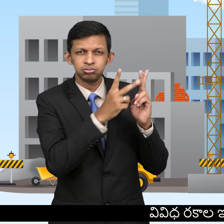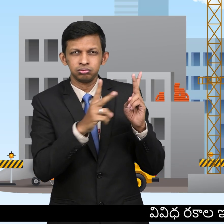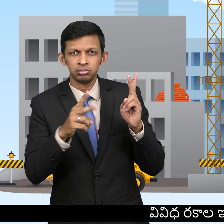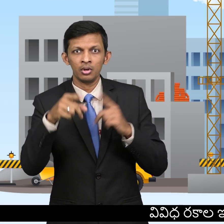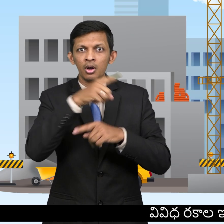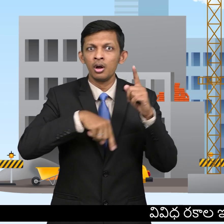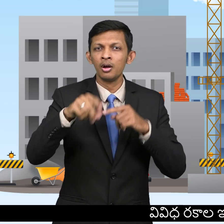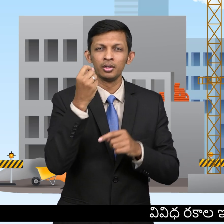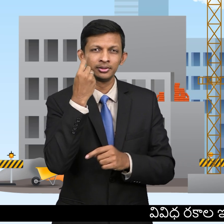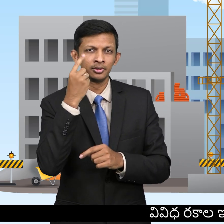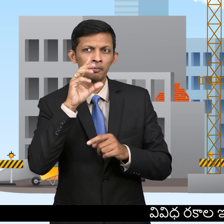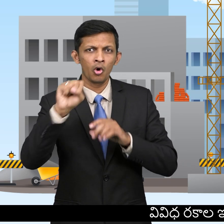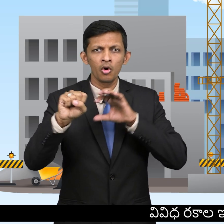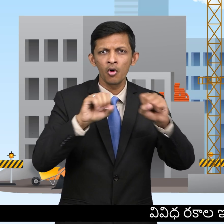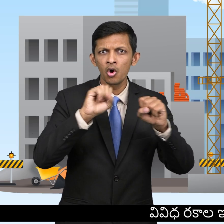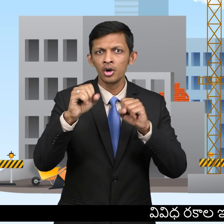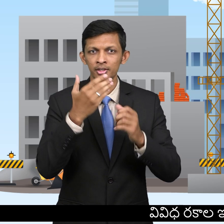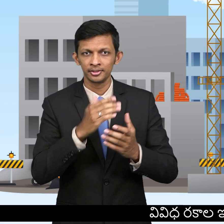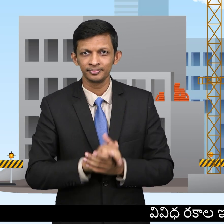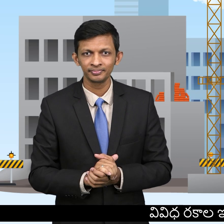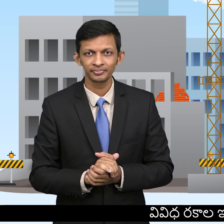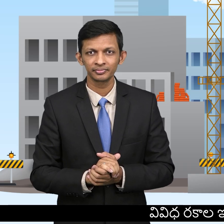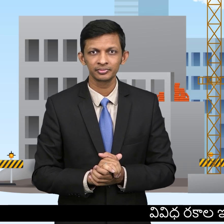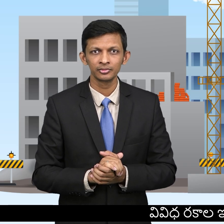వివిధ రకాల ఇళ్లను గుర్తించగలరు.